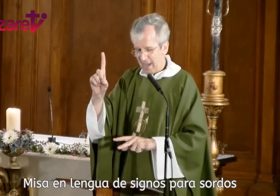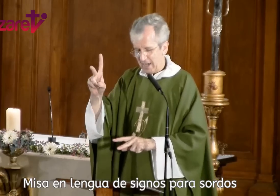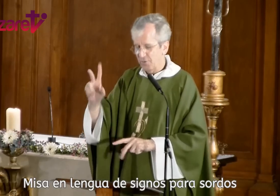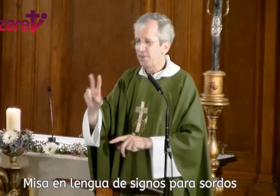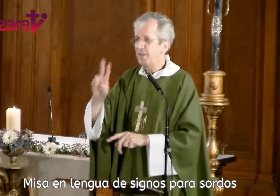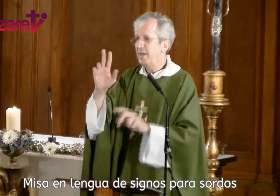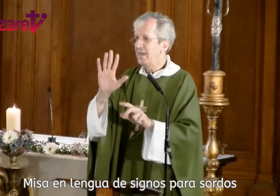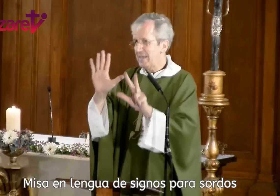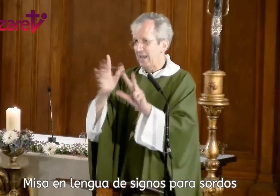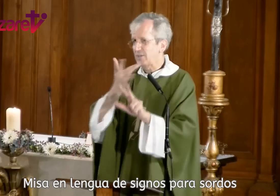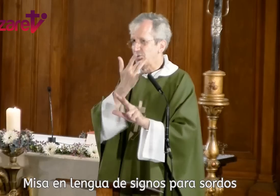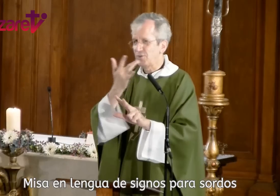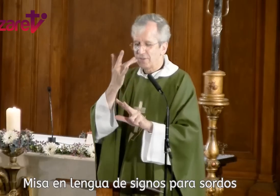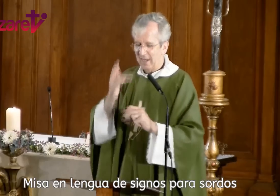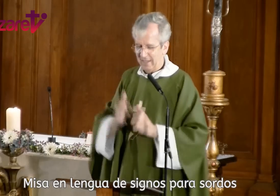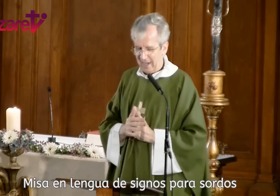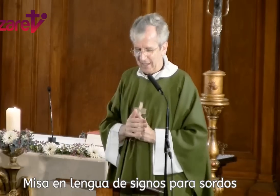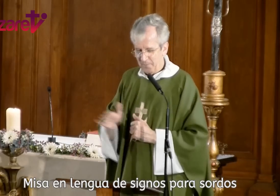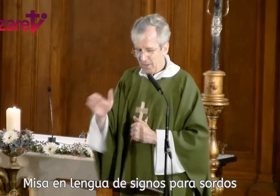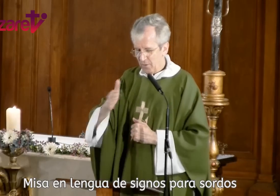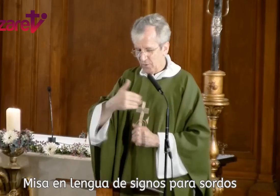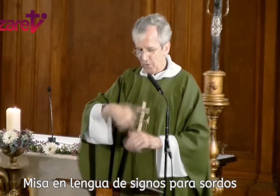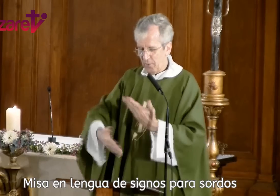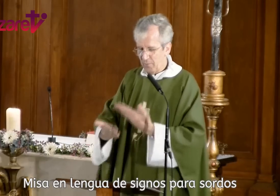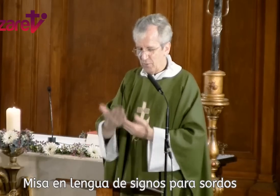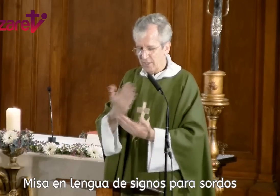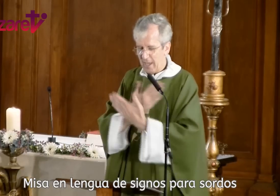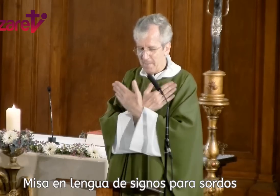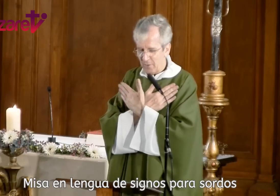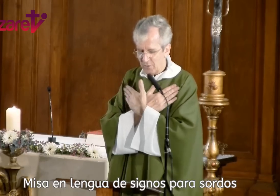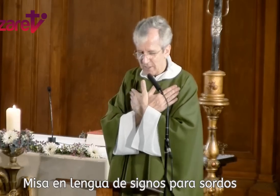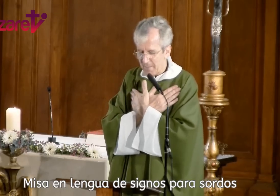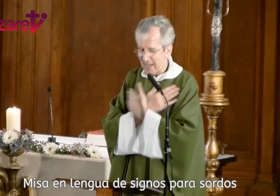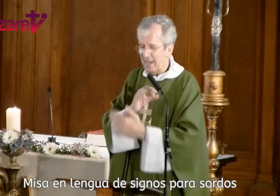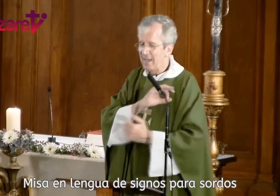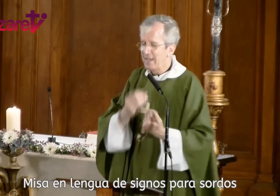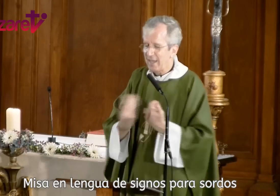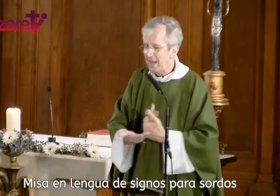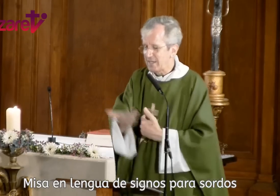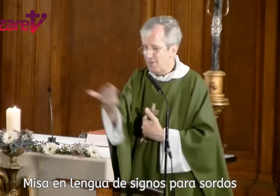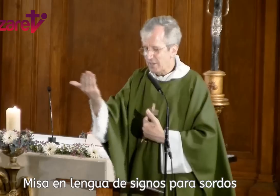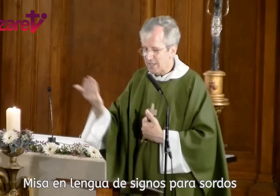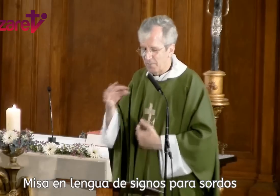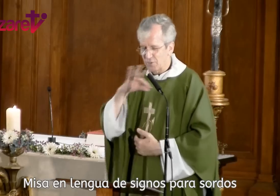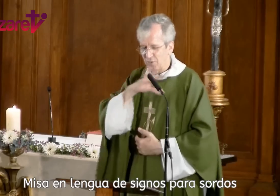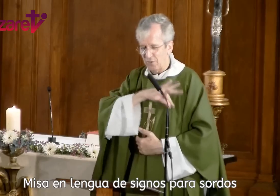las 12 y a las 8 de la tarde. Todo lo ponemos en manos de María. El Señor esté con